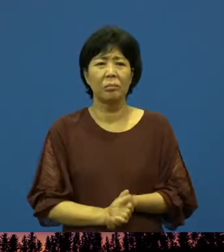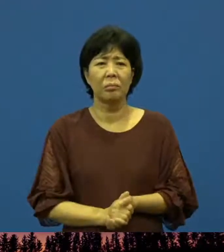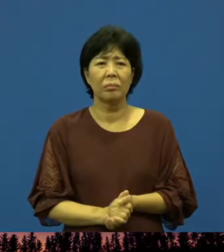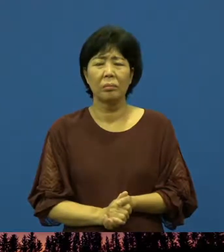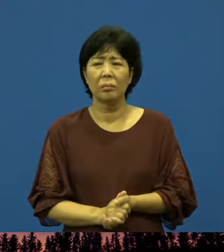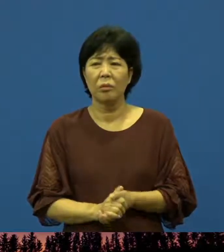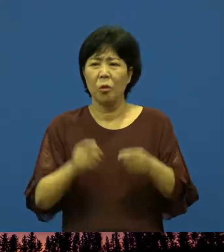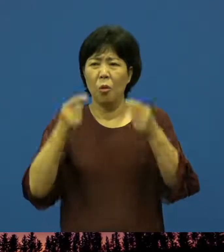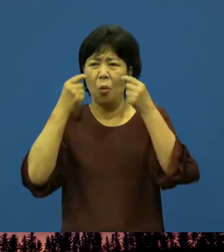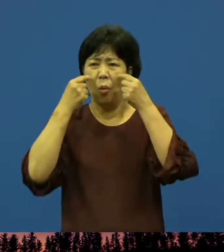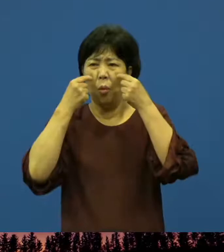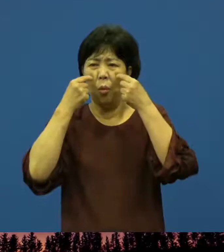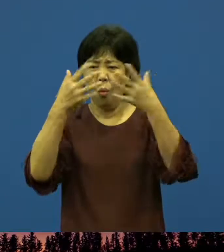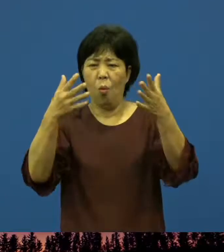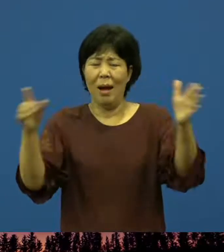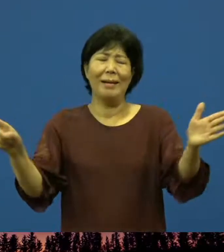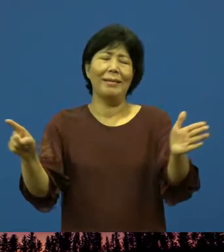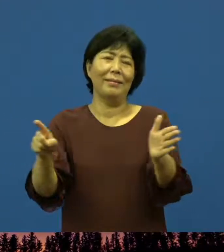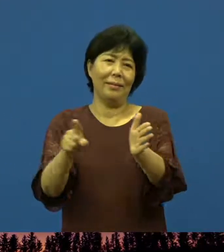확신에 차있잖아요.